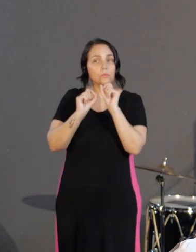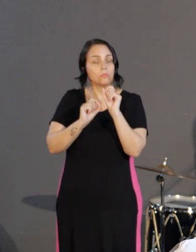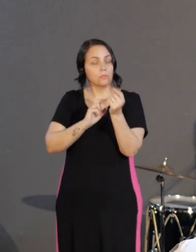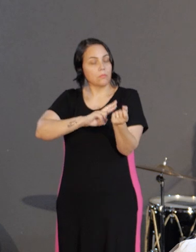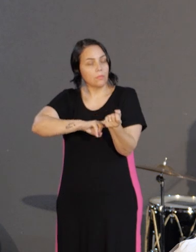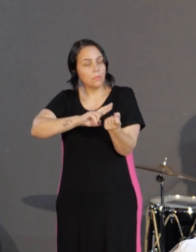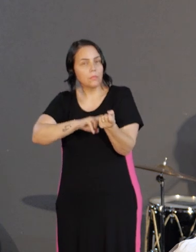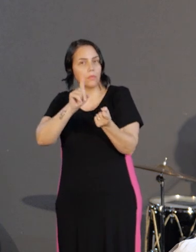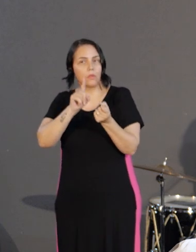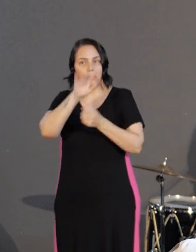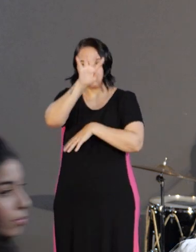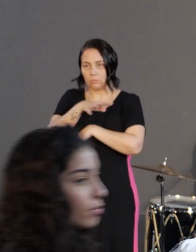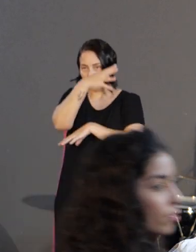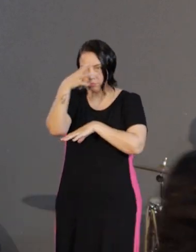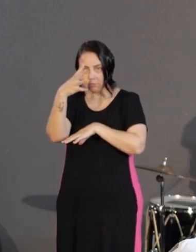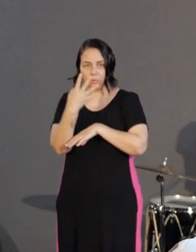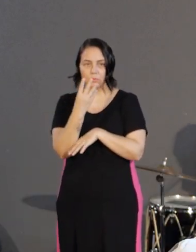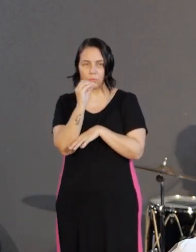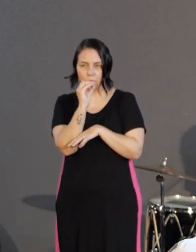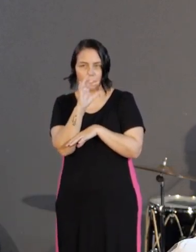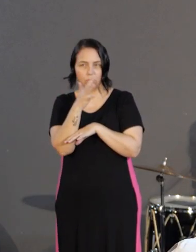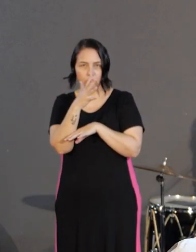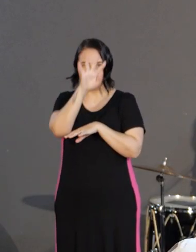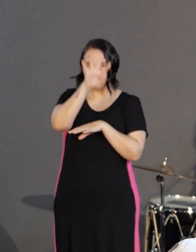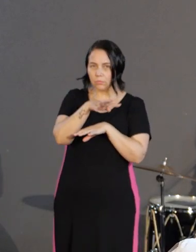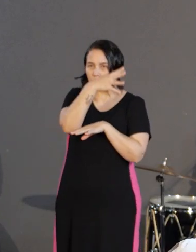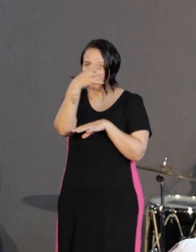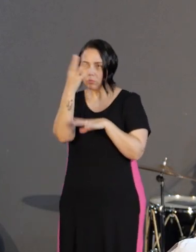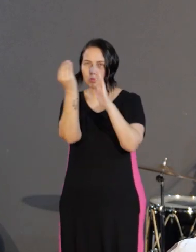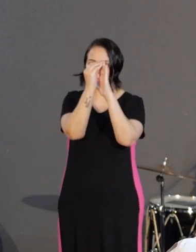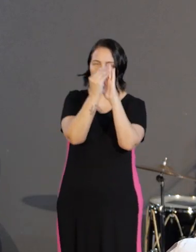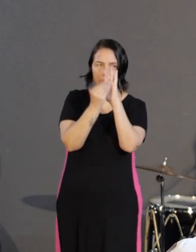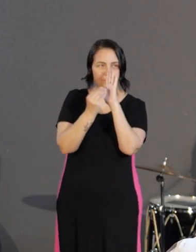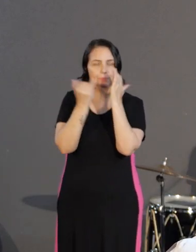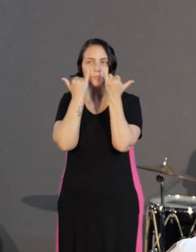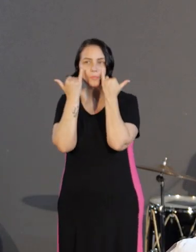rudimento, existe uma tabela de 40 rudimentos, que é uma das tabelas assim,